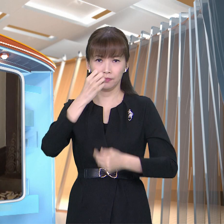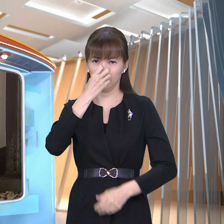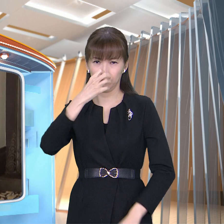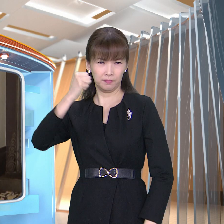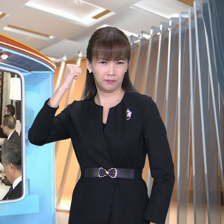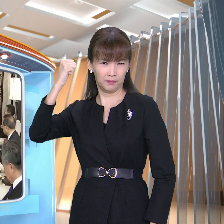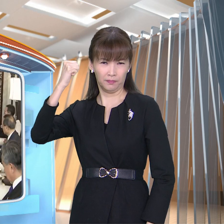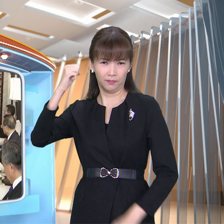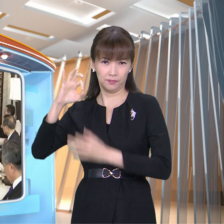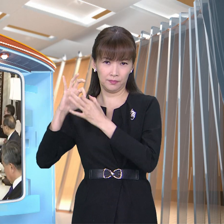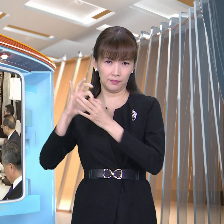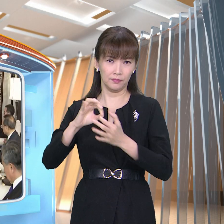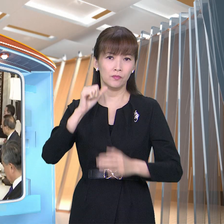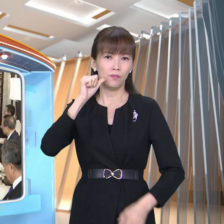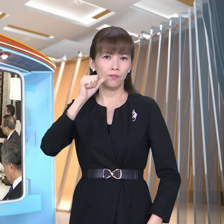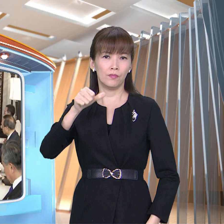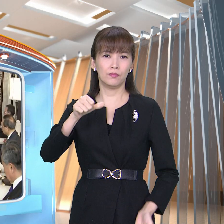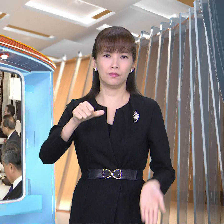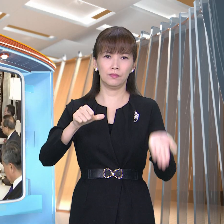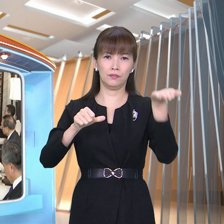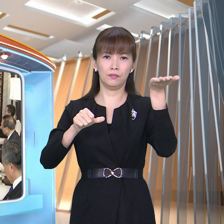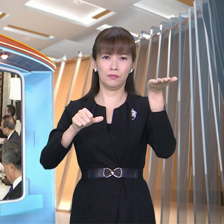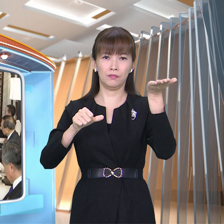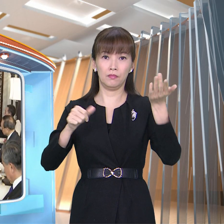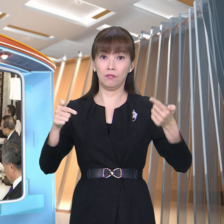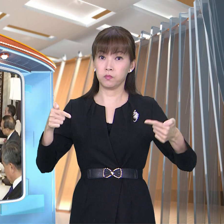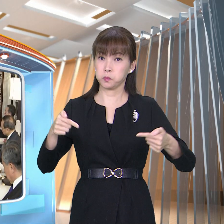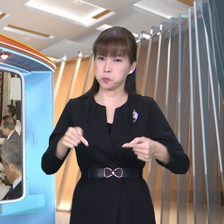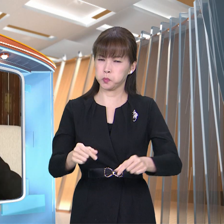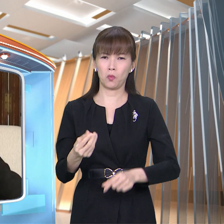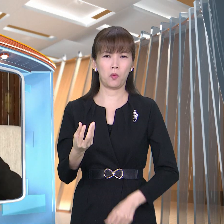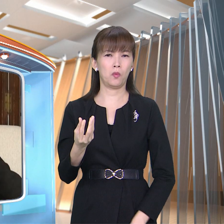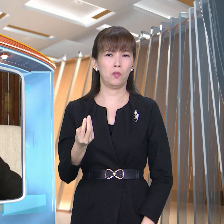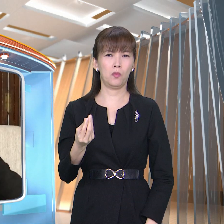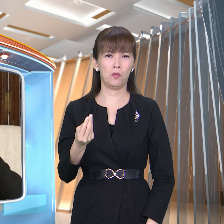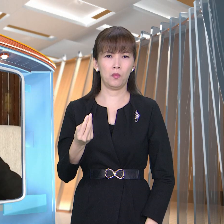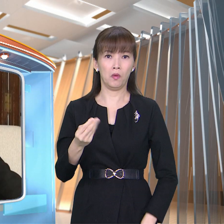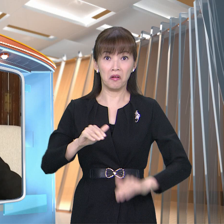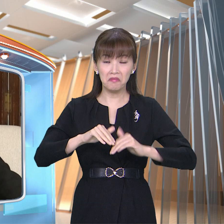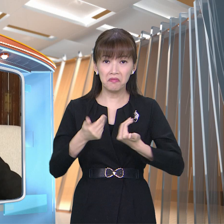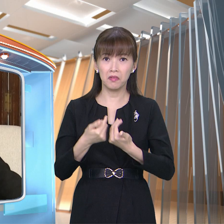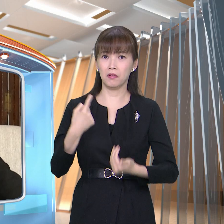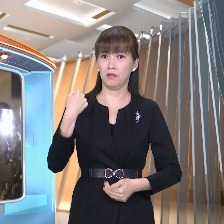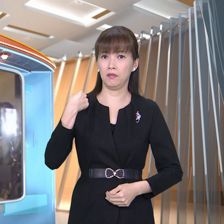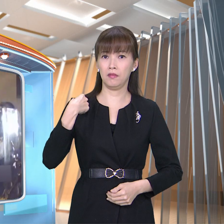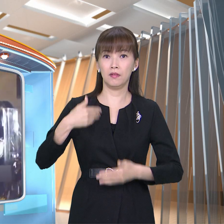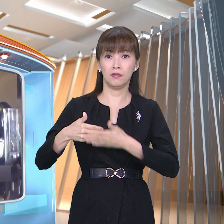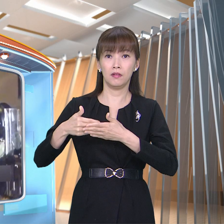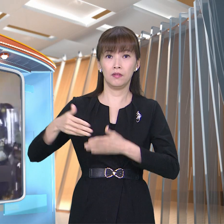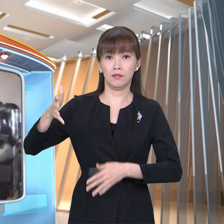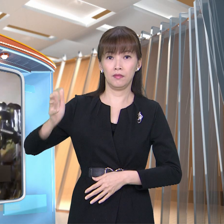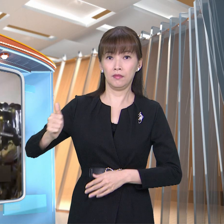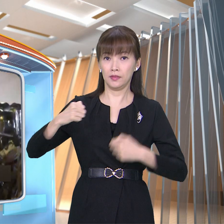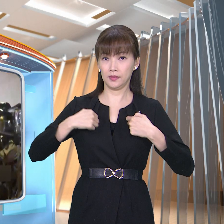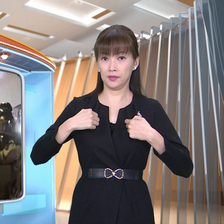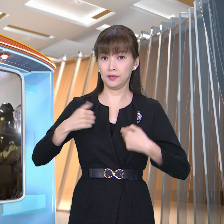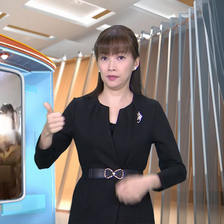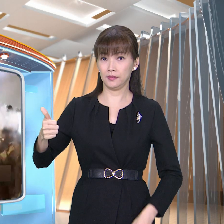5个多月，还是没有看见缓和的迹象。不过，昨天中国国家主席习近